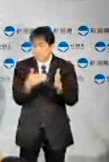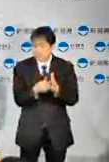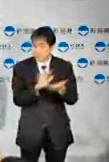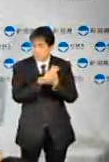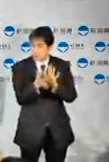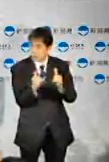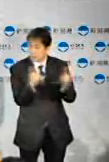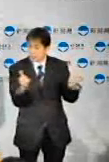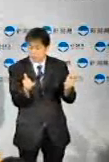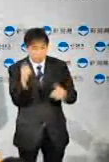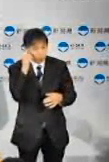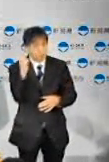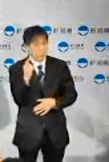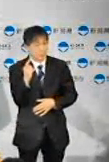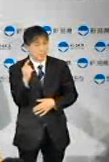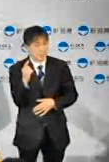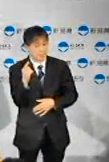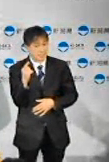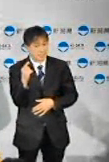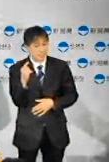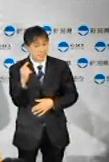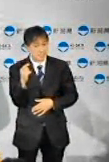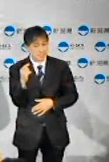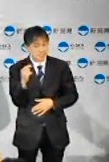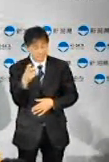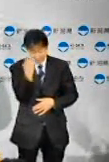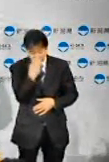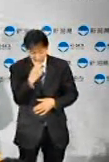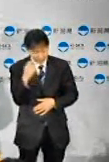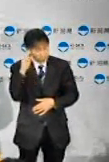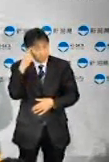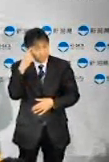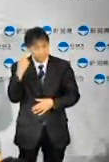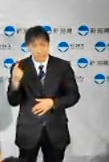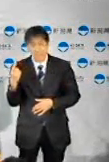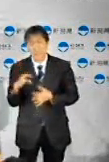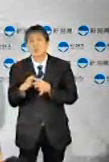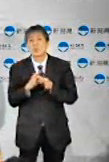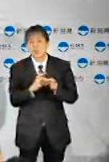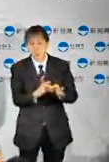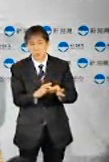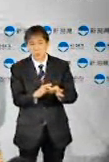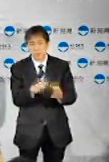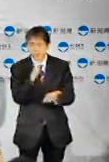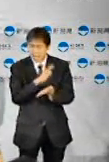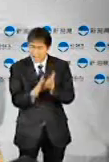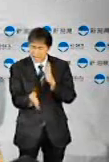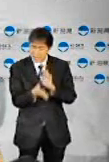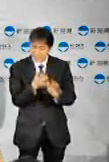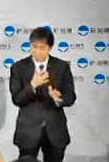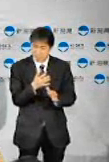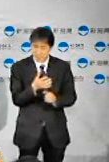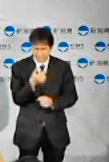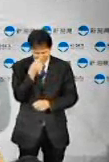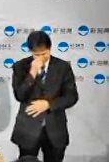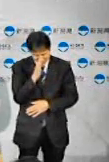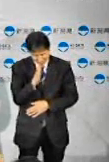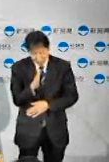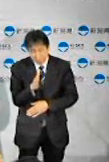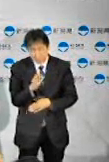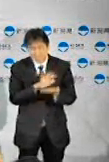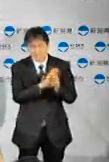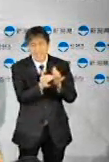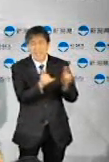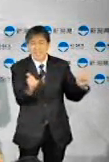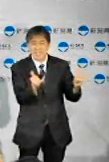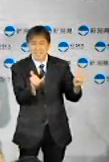を、行う考えに変わりはないということなんですけど、はい、改めて大変恐縮なんですけれども、その県民の